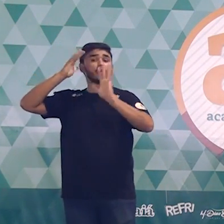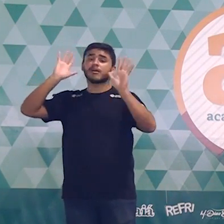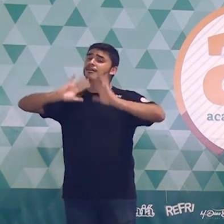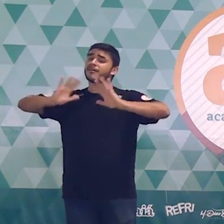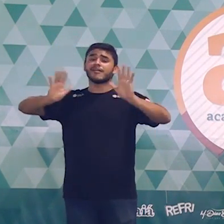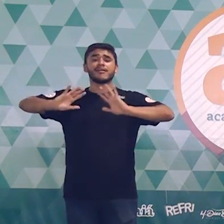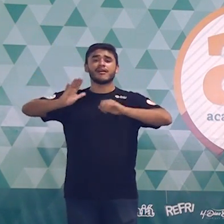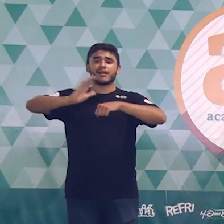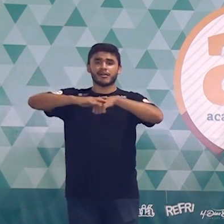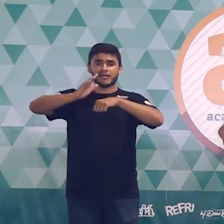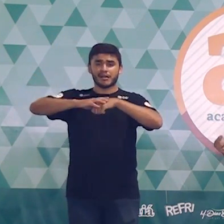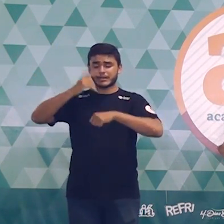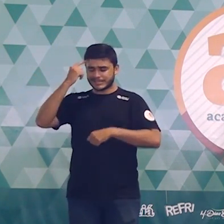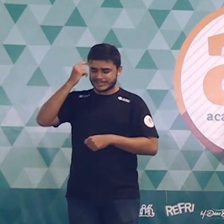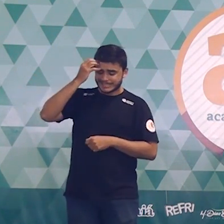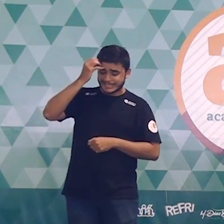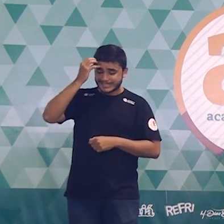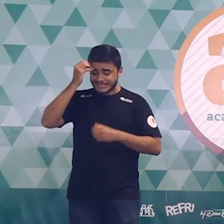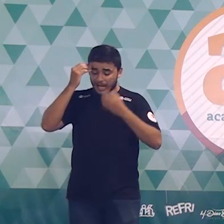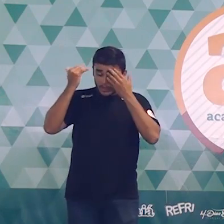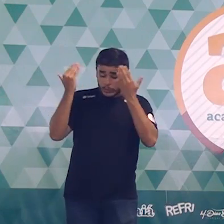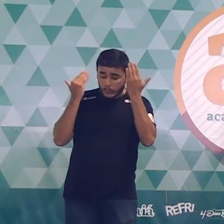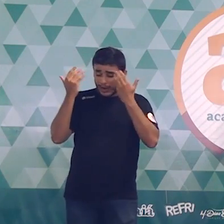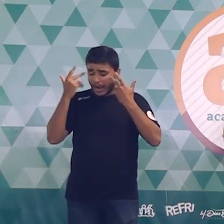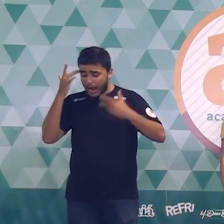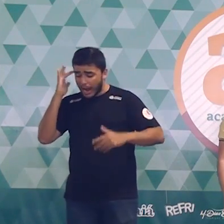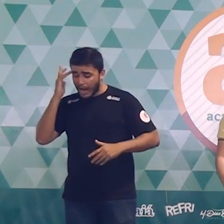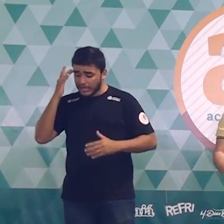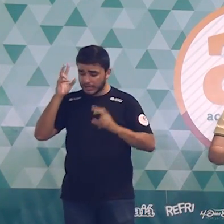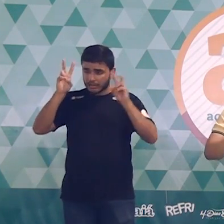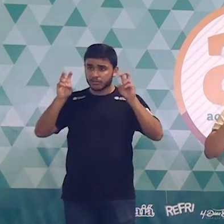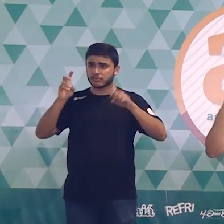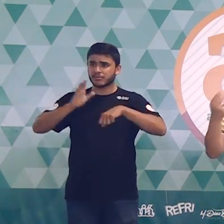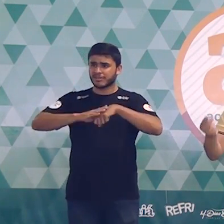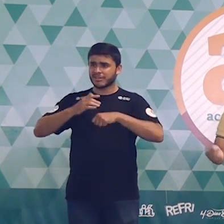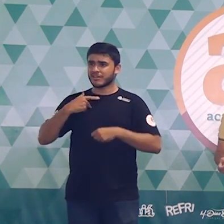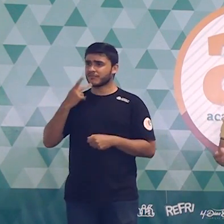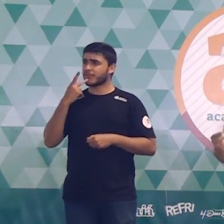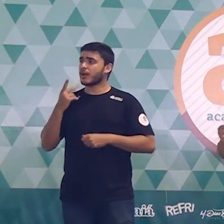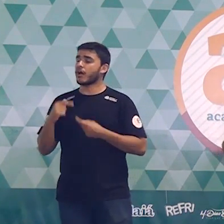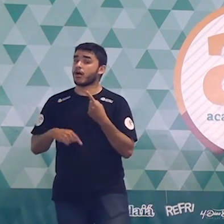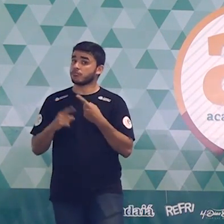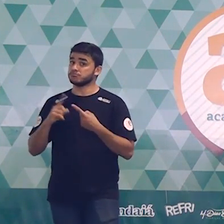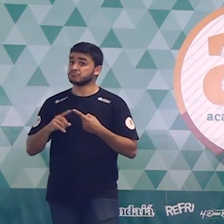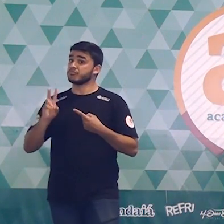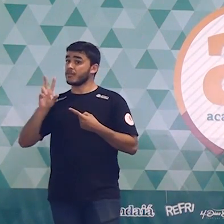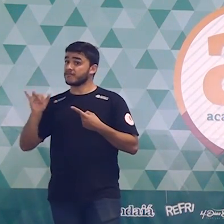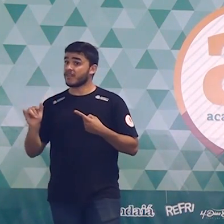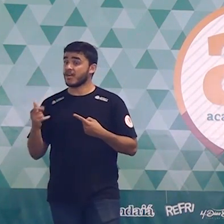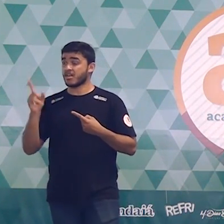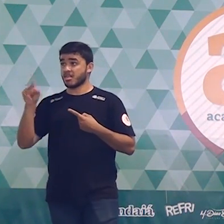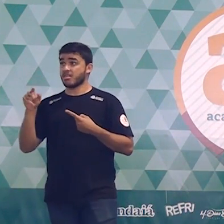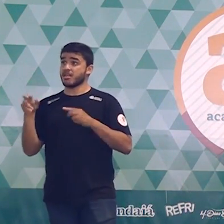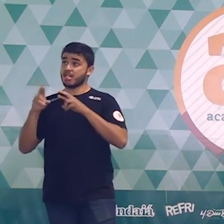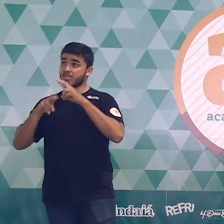não tem que sair de casa do sábado de tarde para eu ficar aqui apostando em tema, tá certo? Eu tenho que te dar condições de